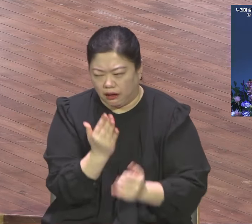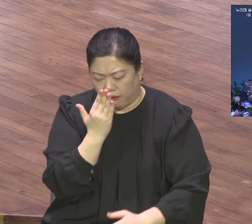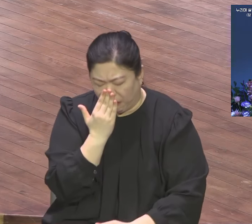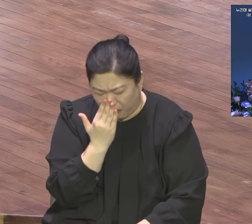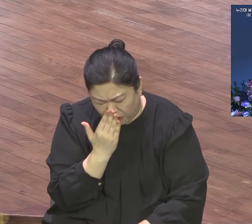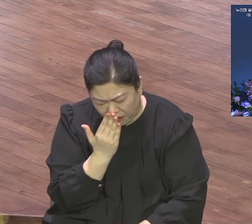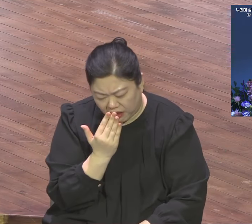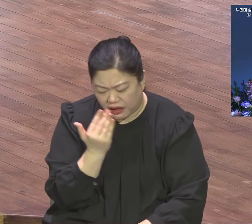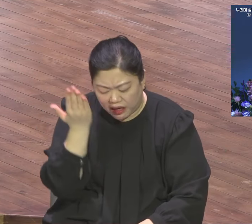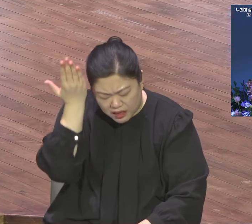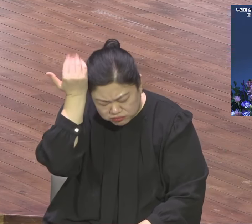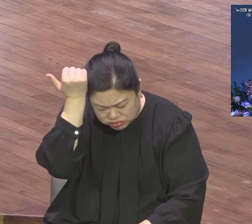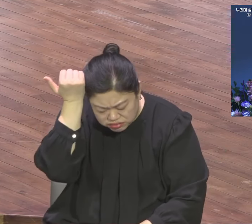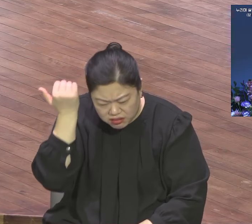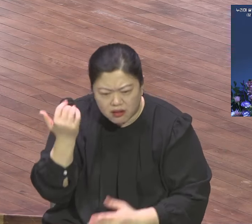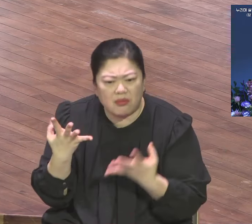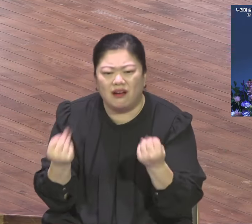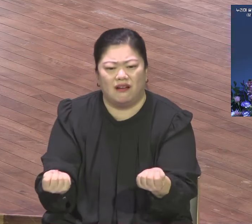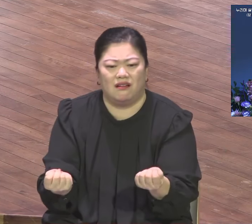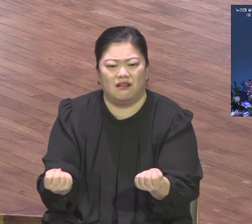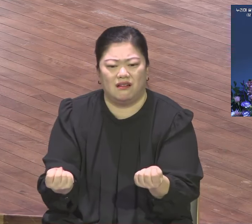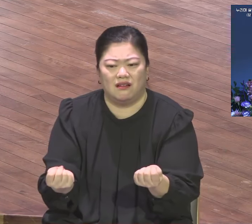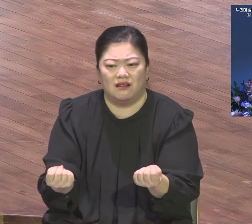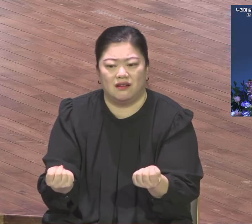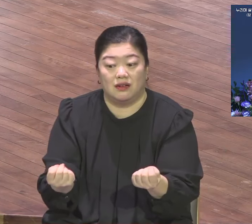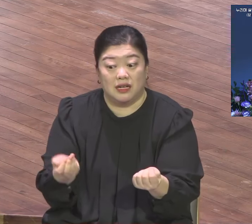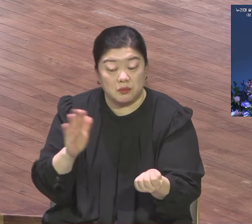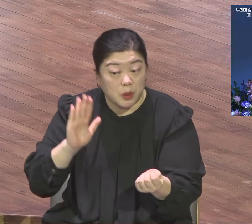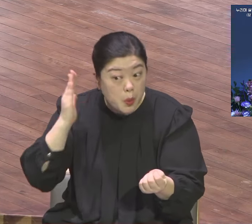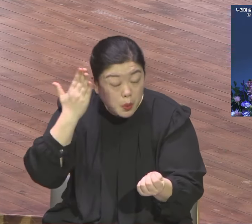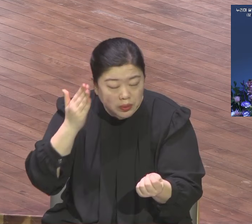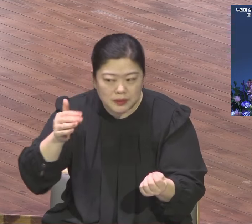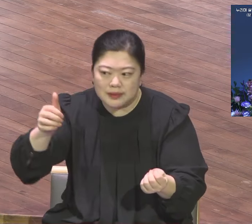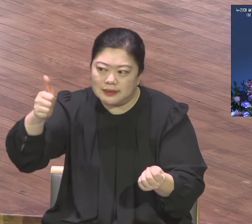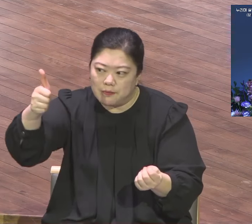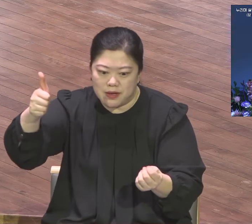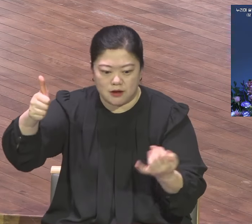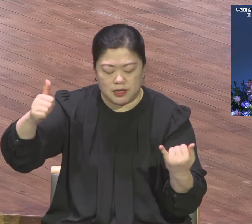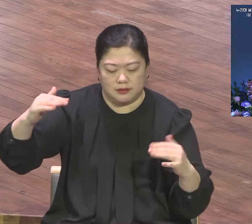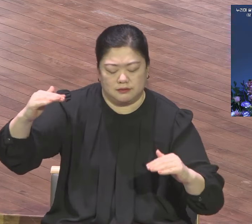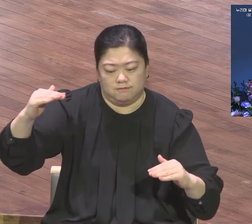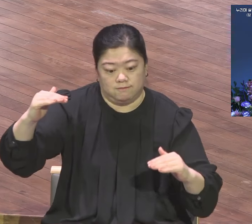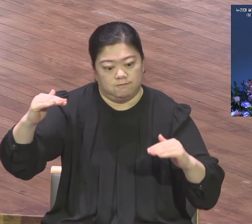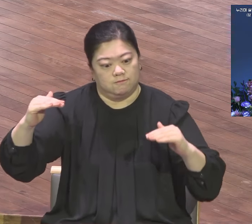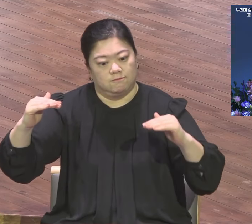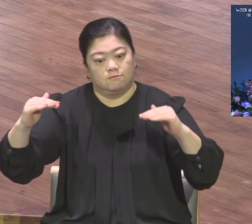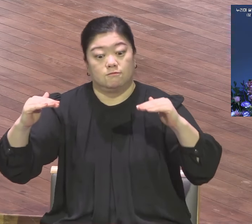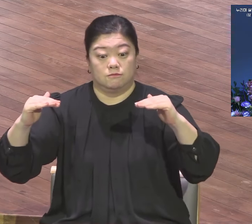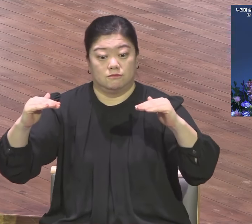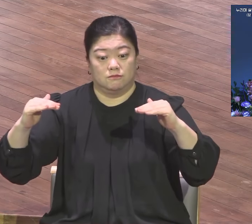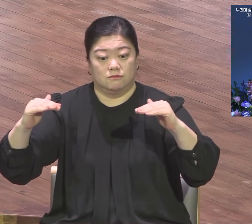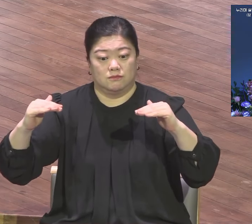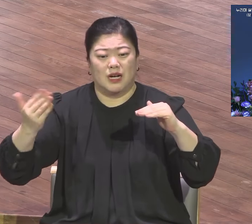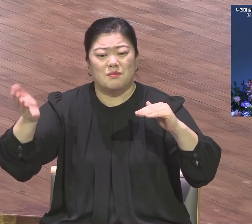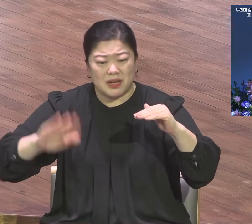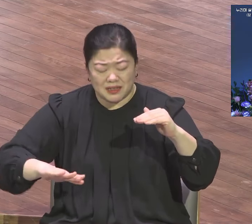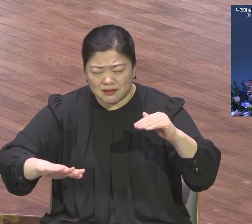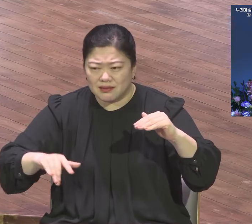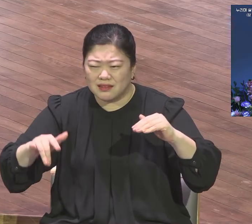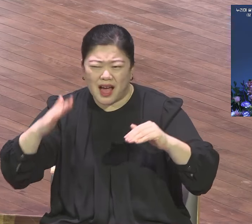살아왔단 말이야. 지금은 그래도 우리나라 유교 문화가 예전보다 덜하지만 여전히 우리나라는 율법